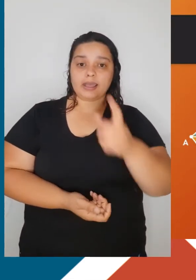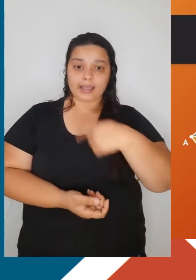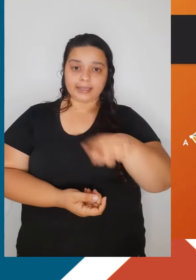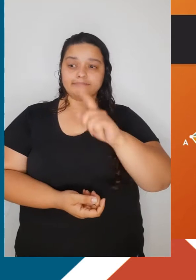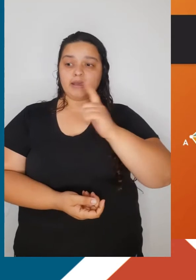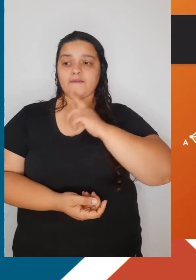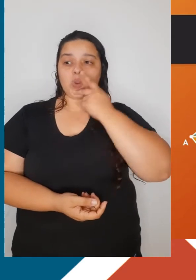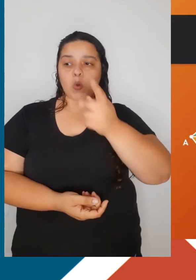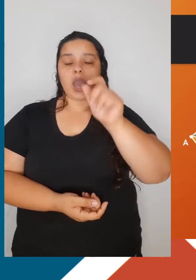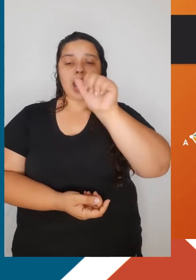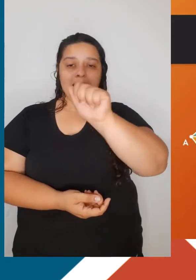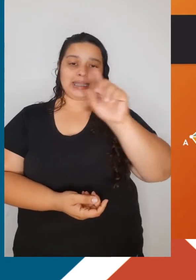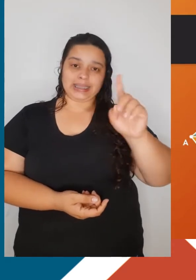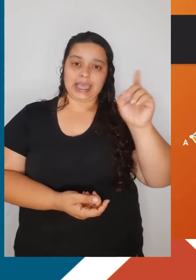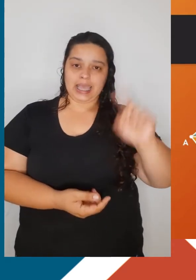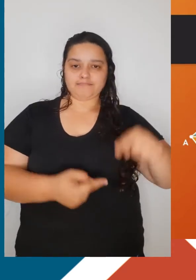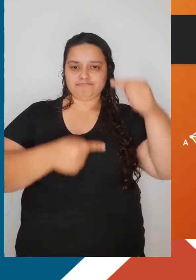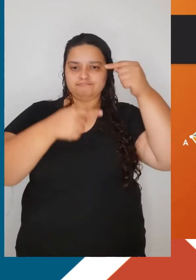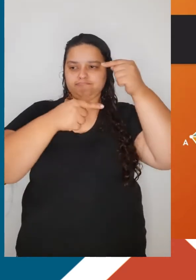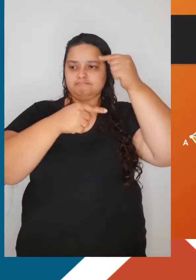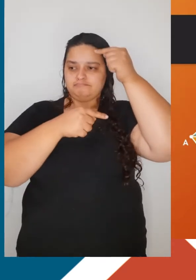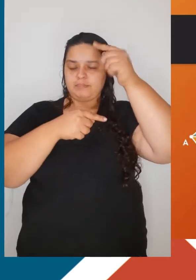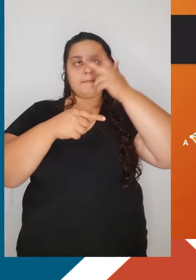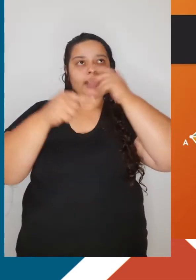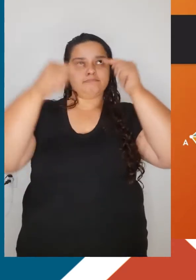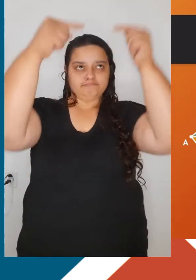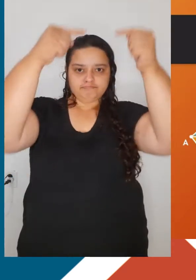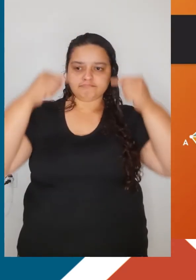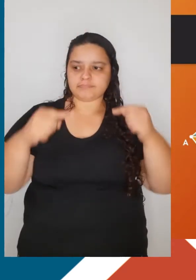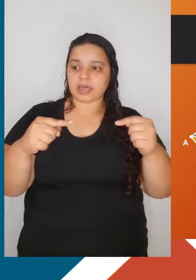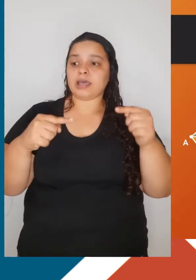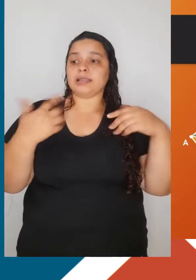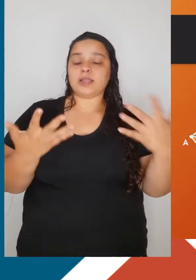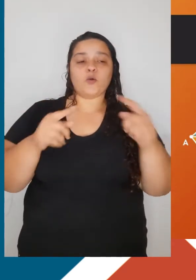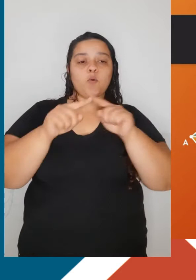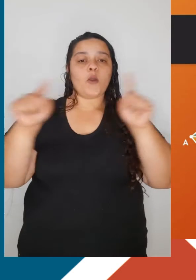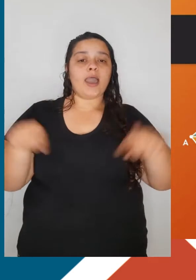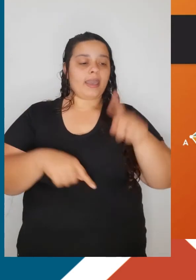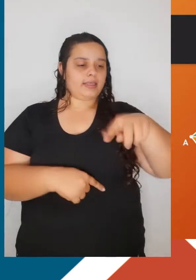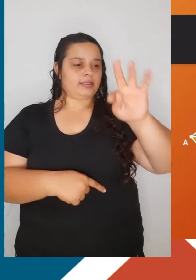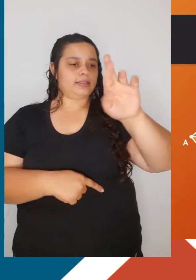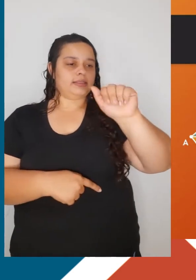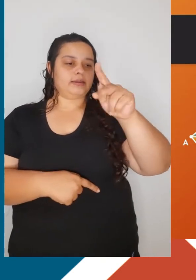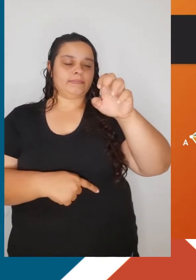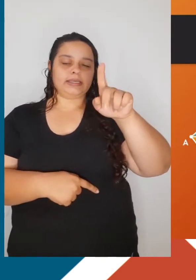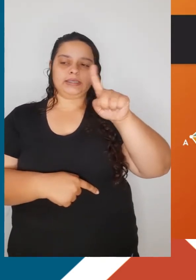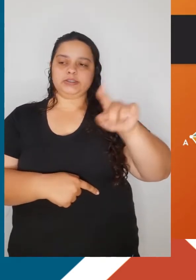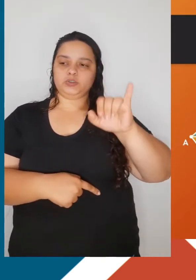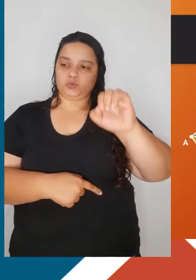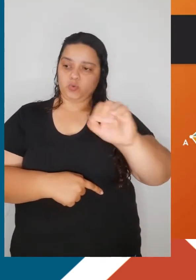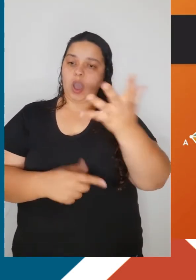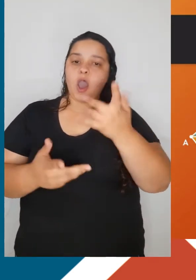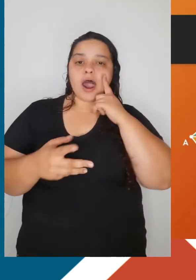os lados AD e BC são paralelos, isso significa que nosso quadrilátero é um trapézio. Com isso,